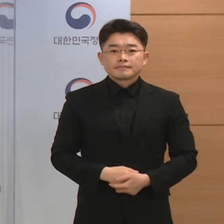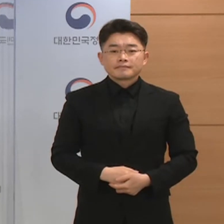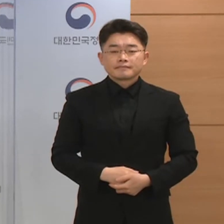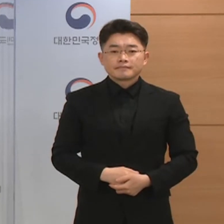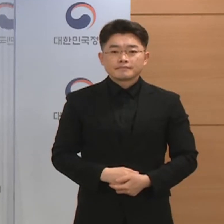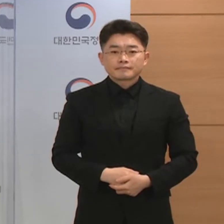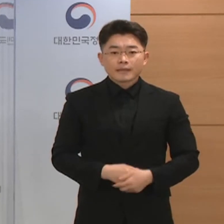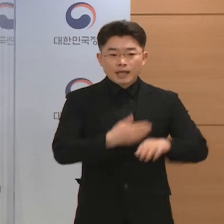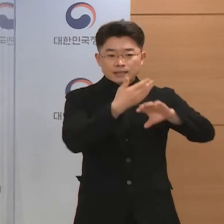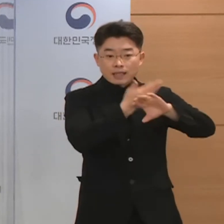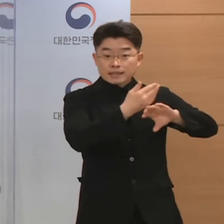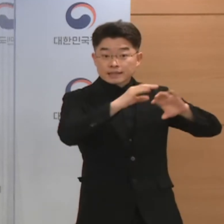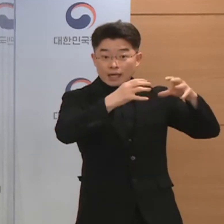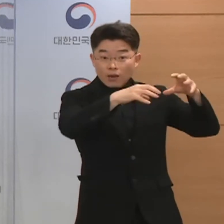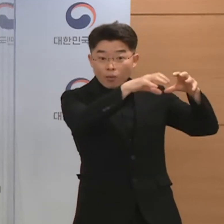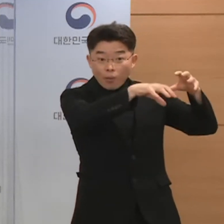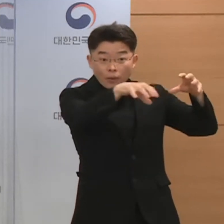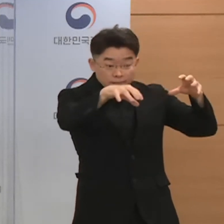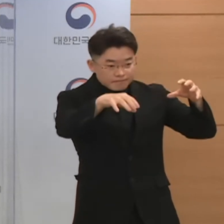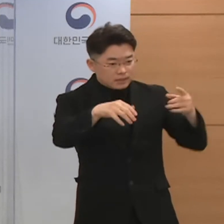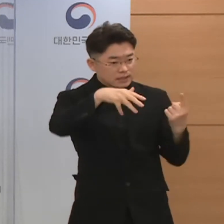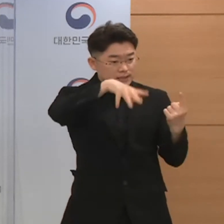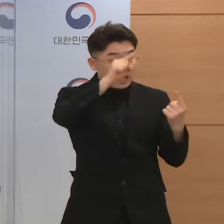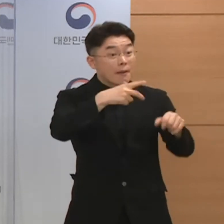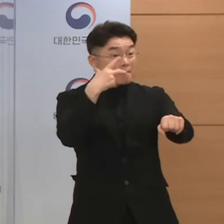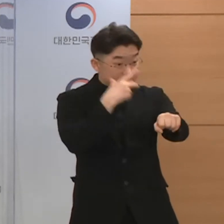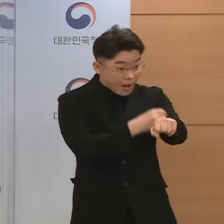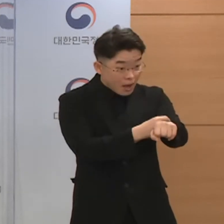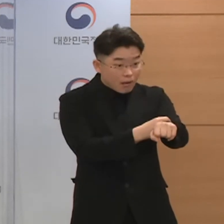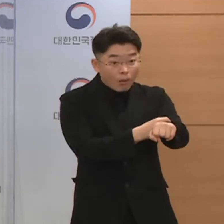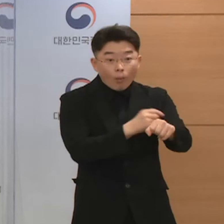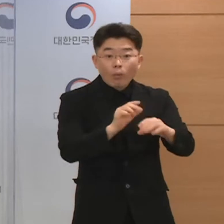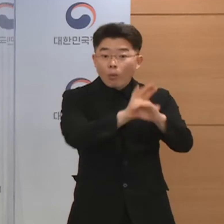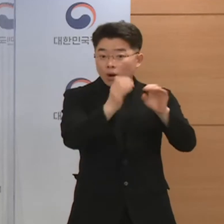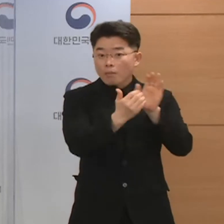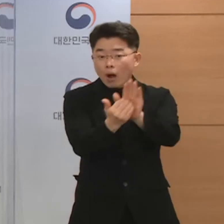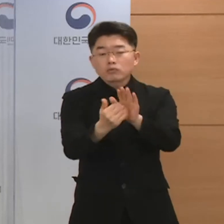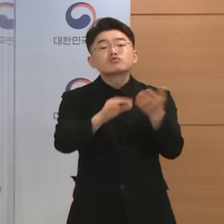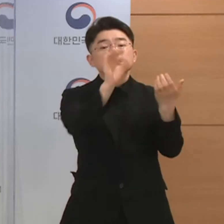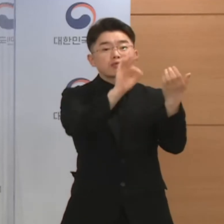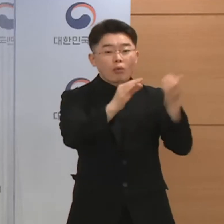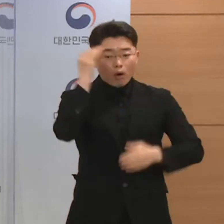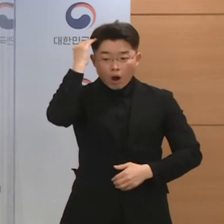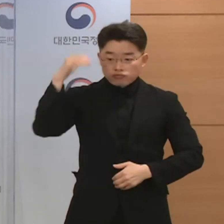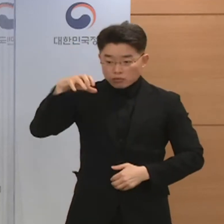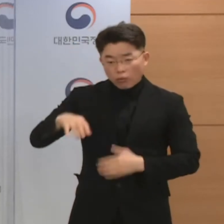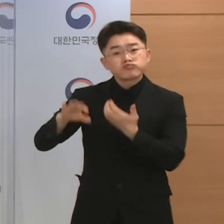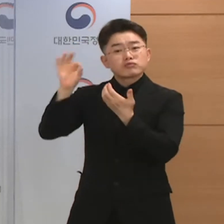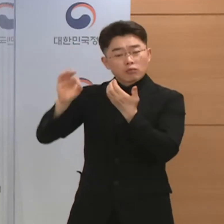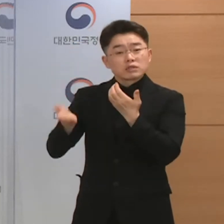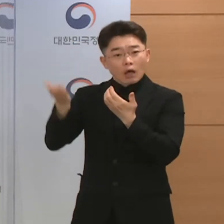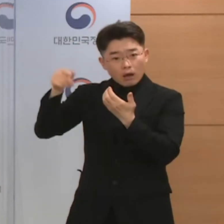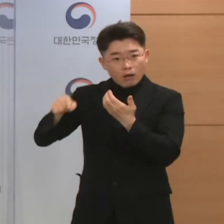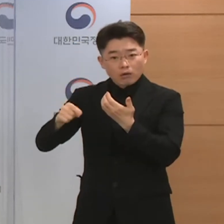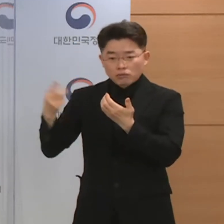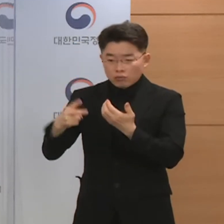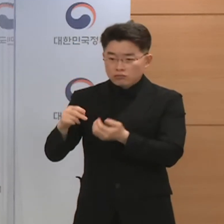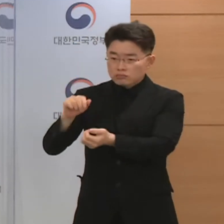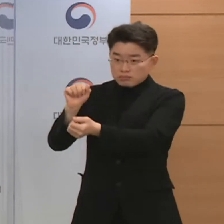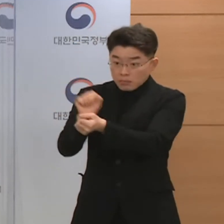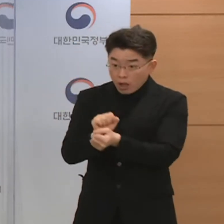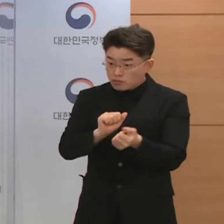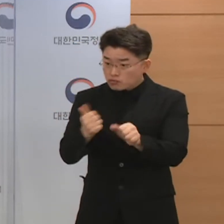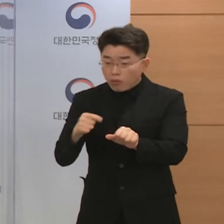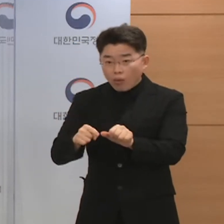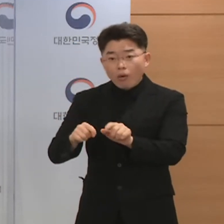다른 나라 그리고 우리나라에서 1차 접종만으로도 감염 예방 효과가 90%, 또 사망 예방 100%, 그리고